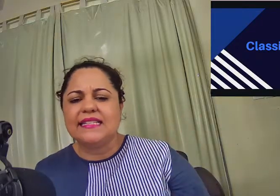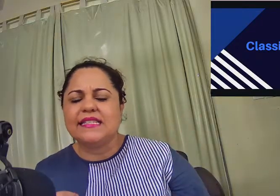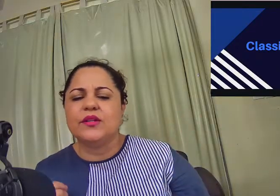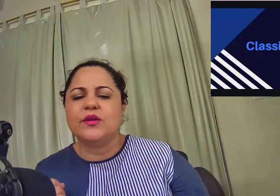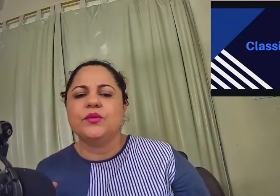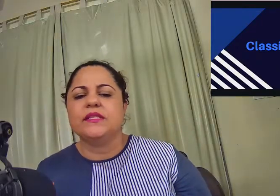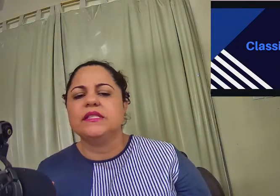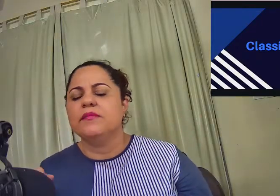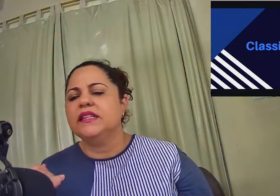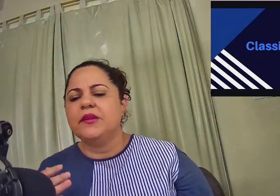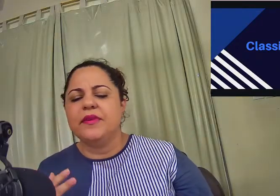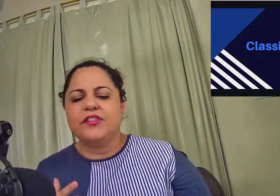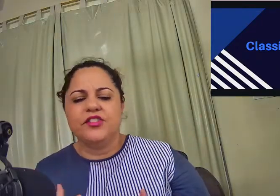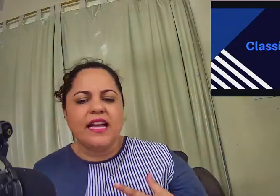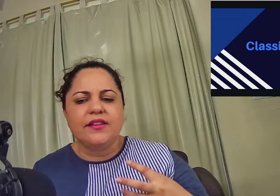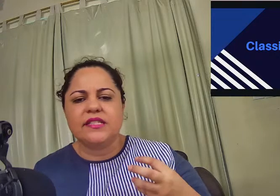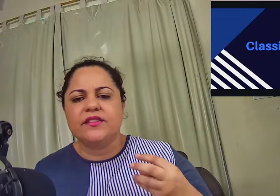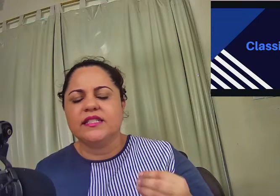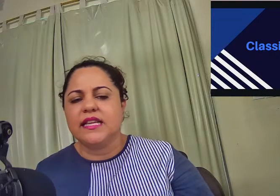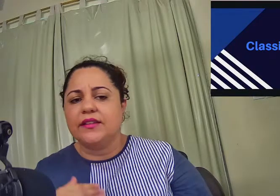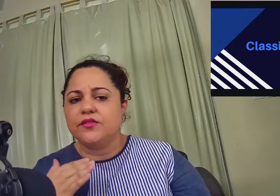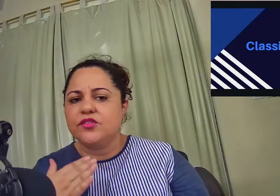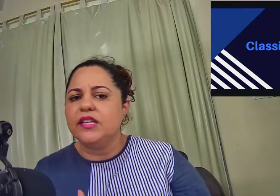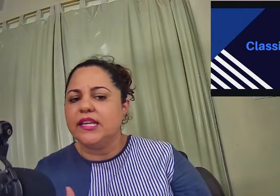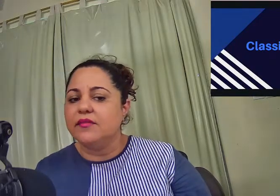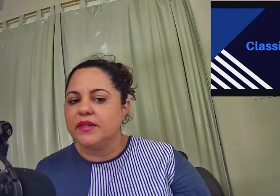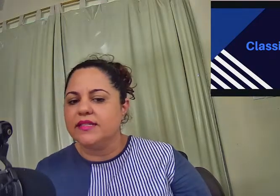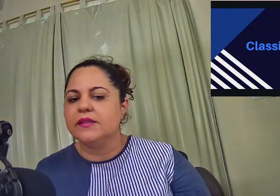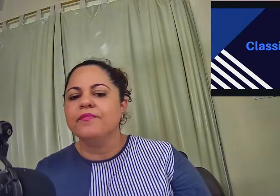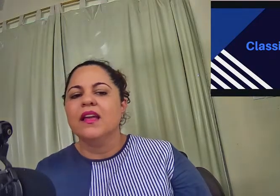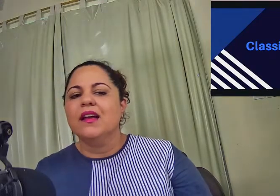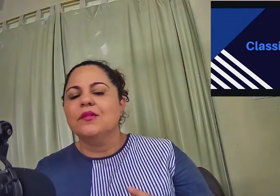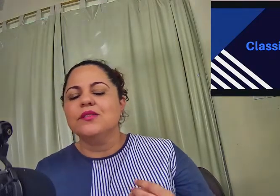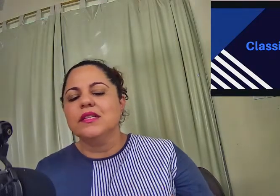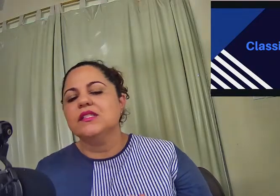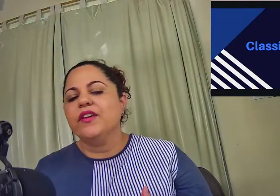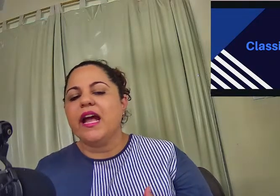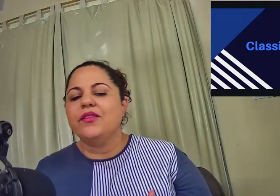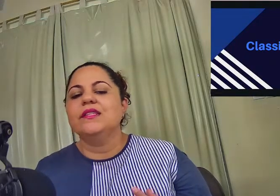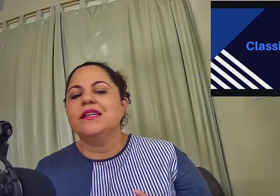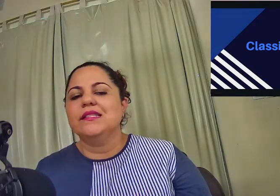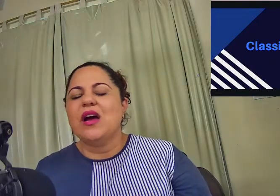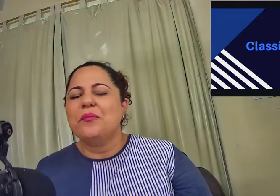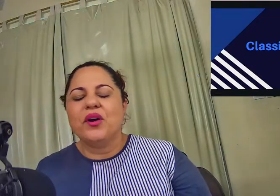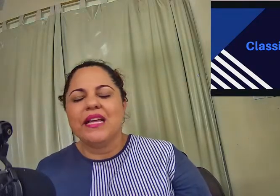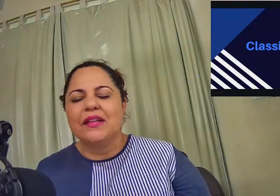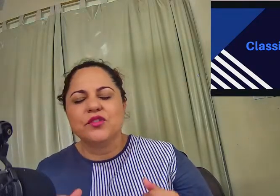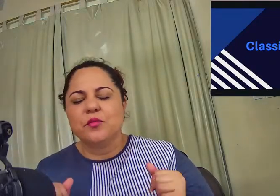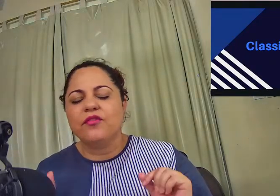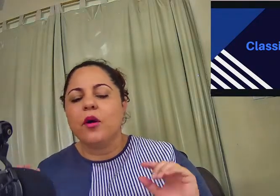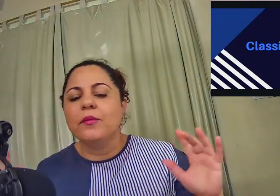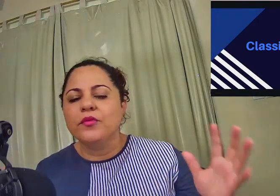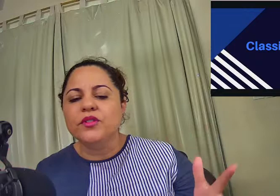básicos, intermediários e avançados de Libras, os classificadores eles são abordados de uma forma muito